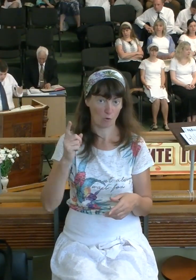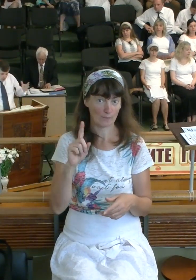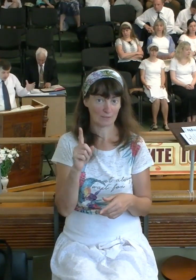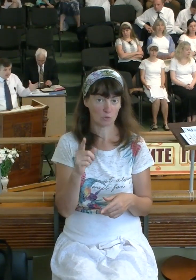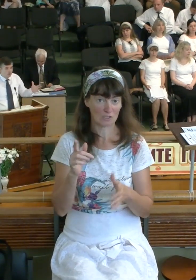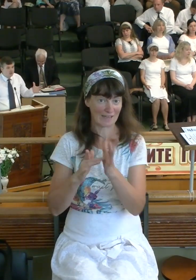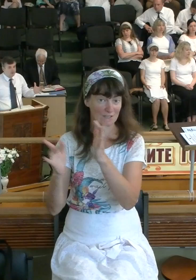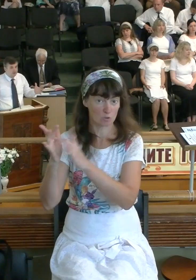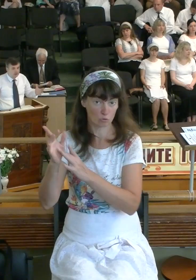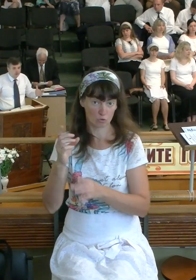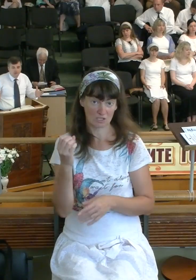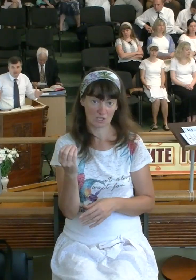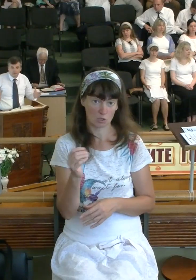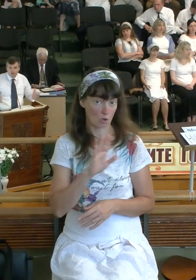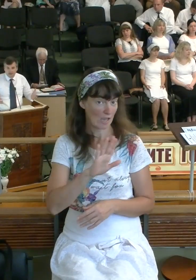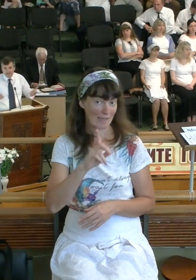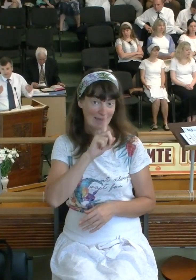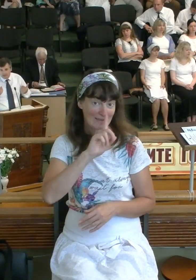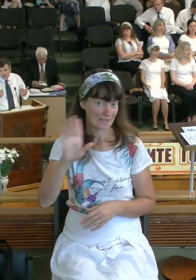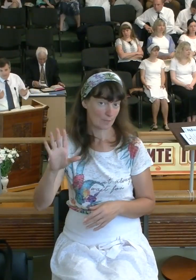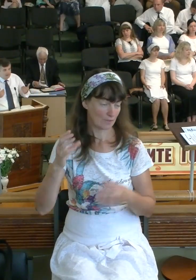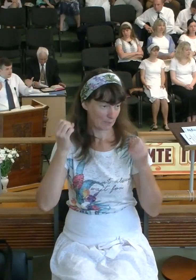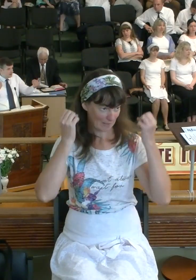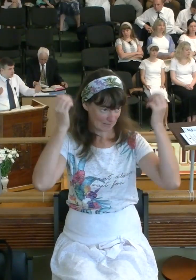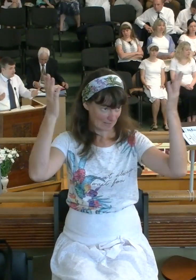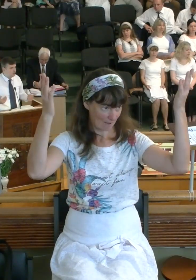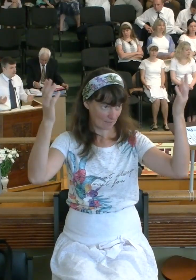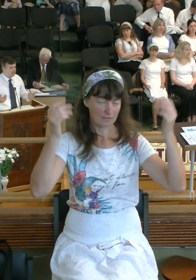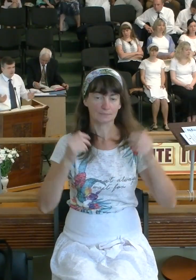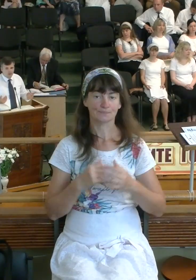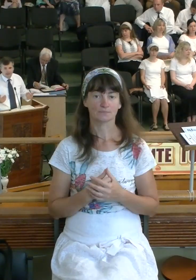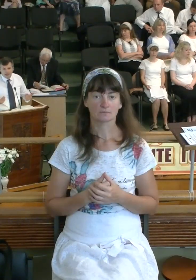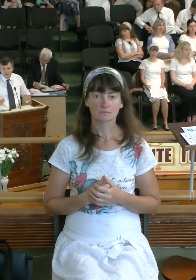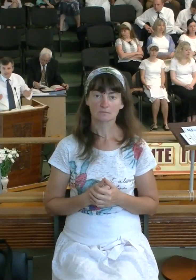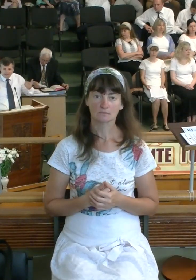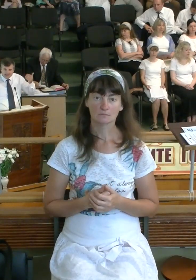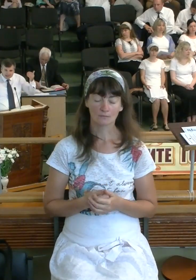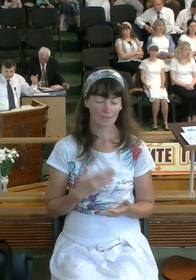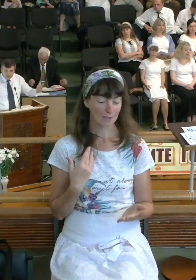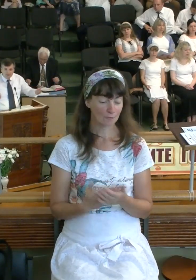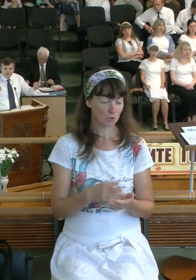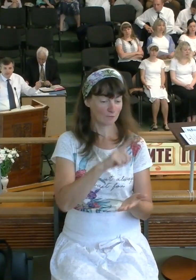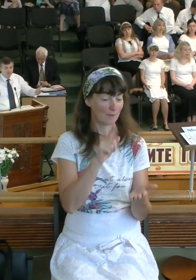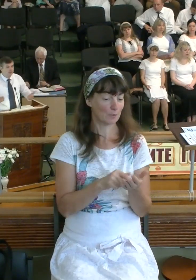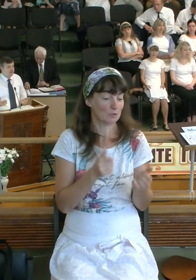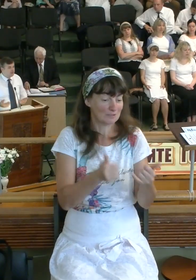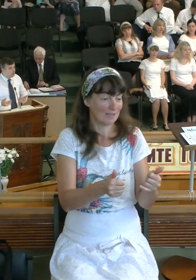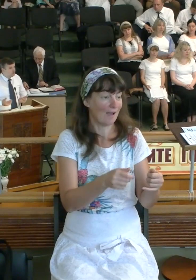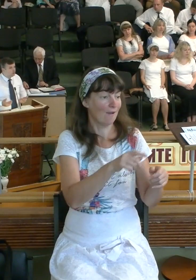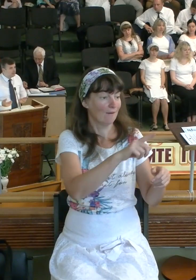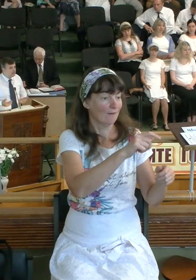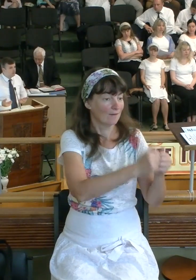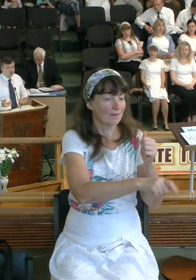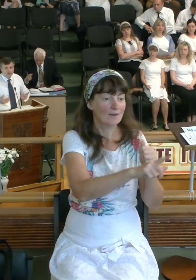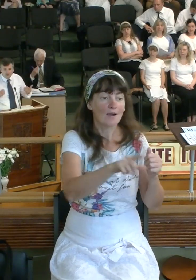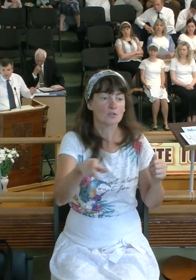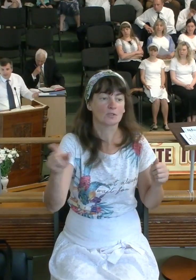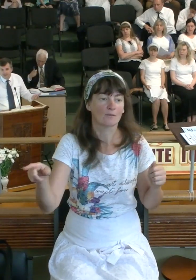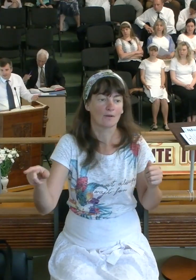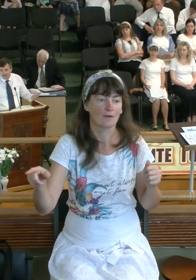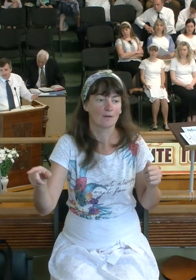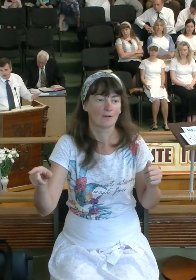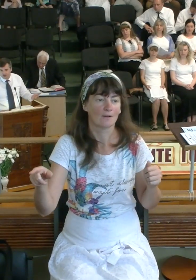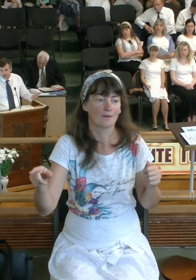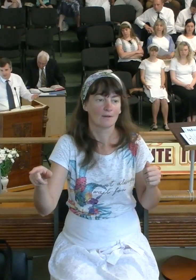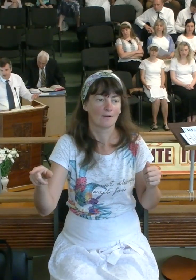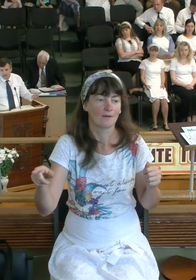вот мой вопрос сегодня, братья и сестры, звучит ко мне и каждому из нас. Друзья, у нас с вами сегодня текут вот эти вот